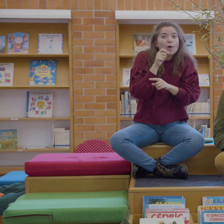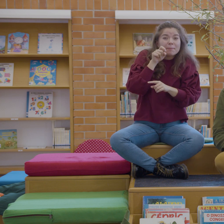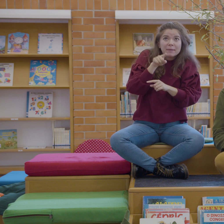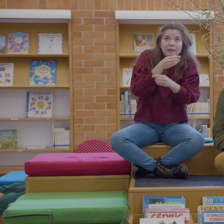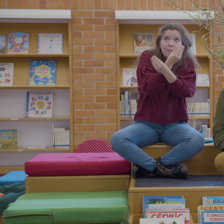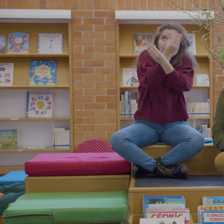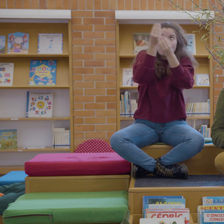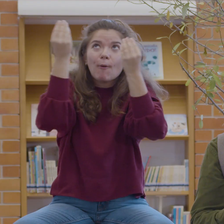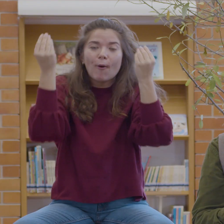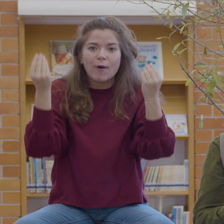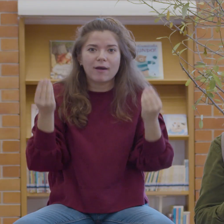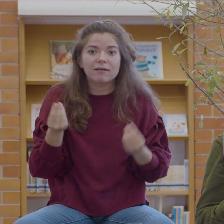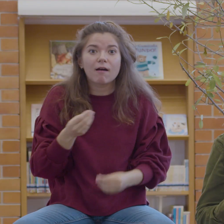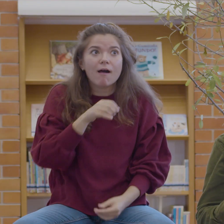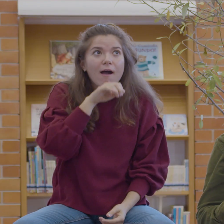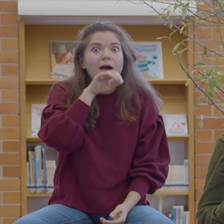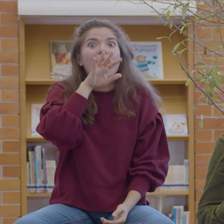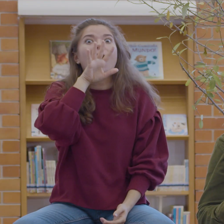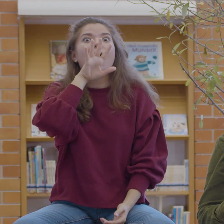cores.